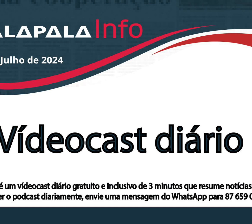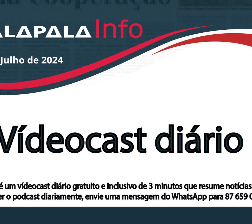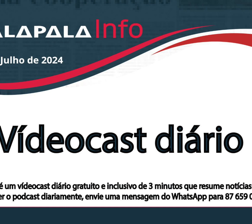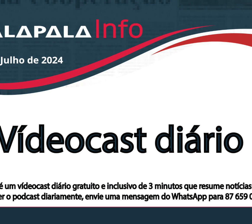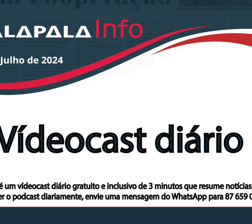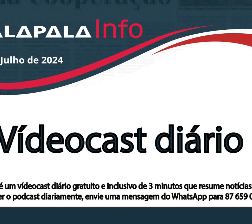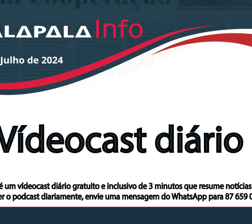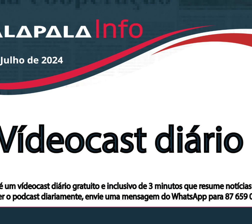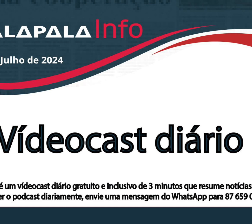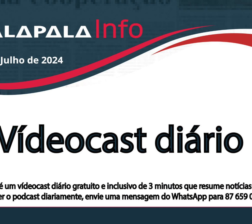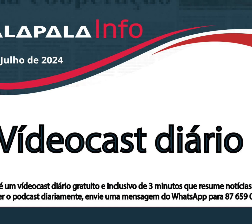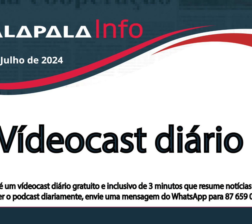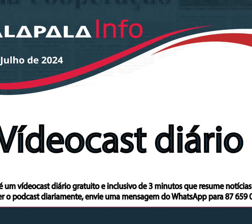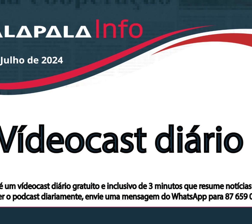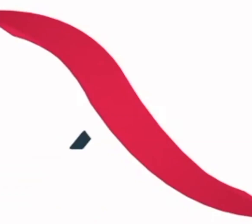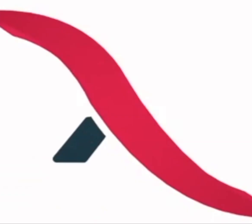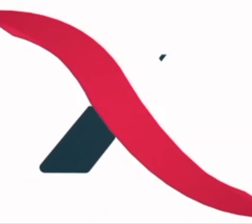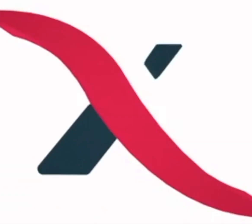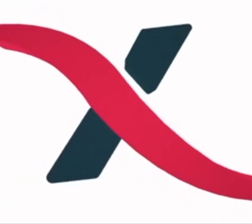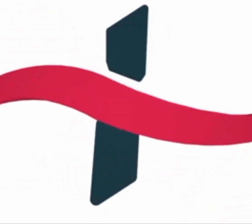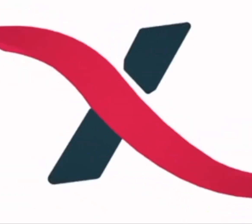Xipalapala Info, edição 23 de julho